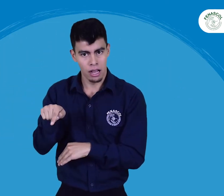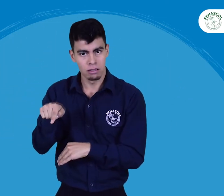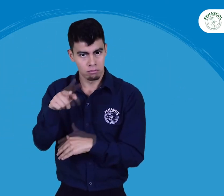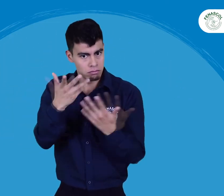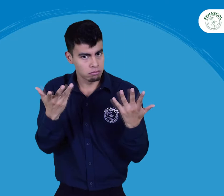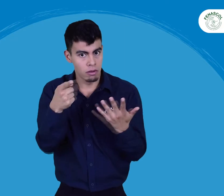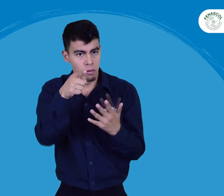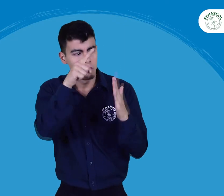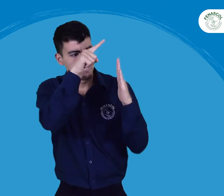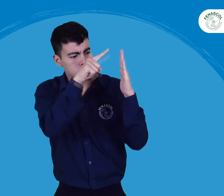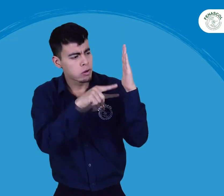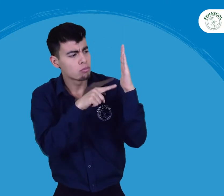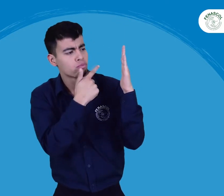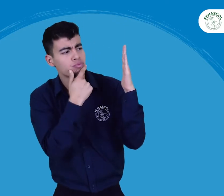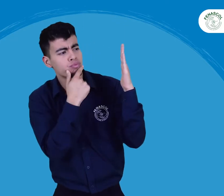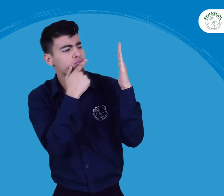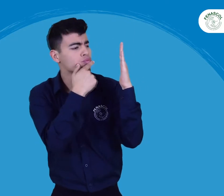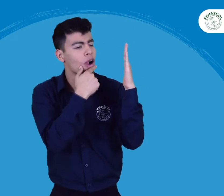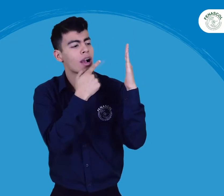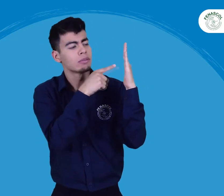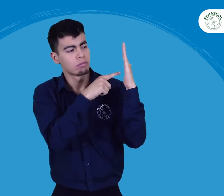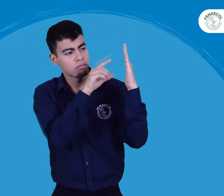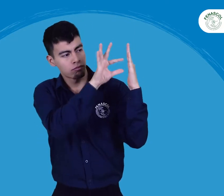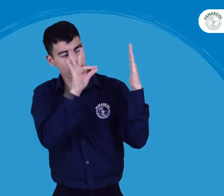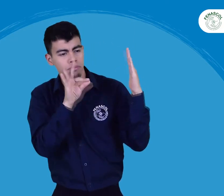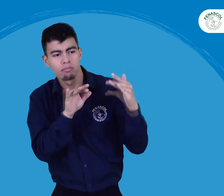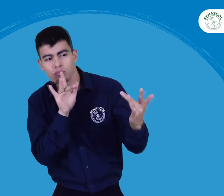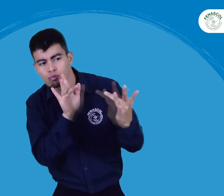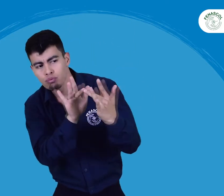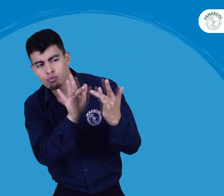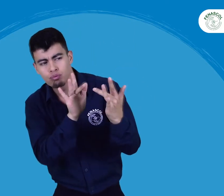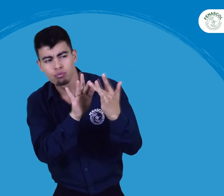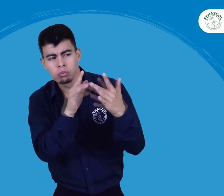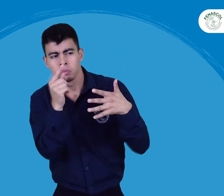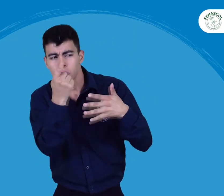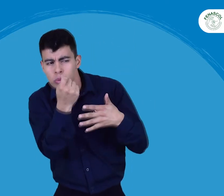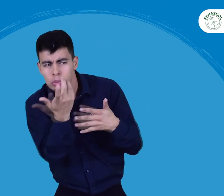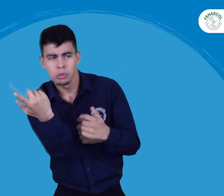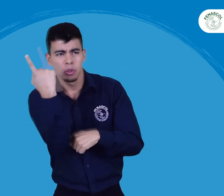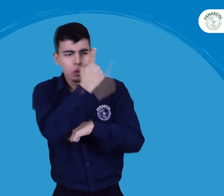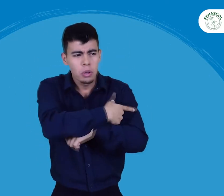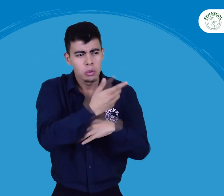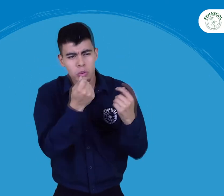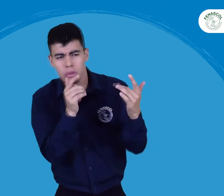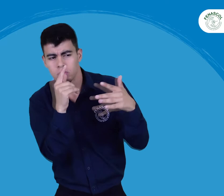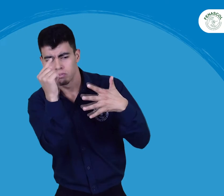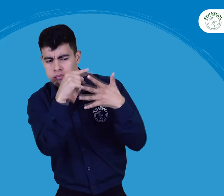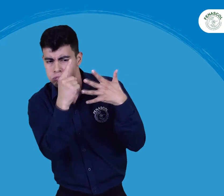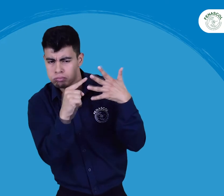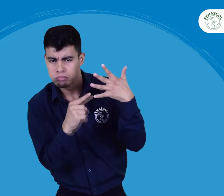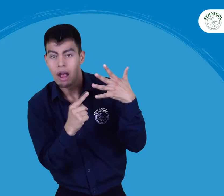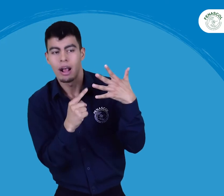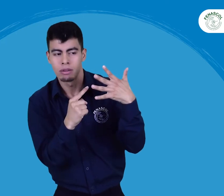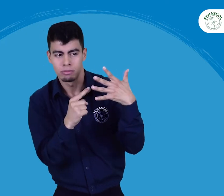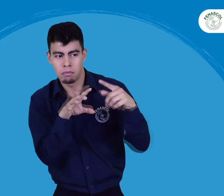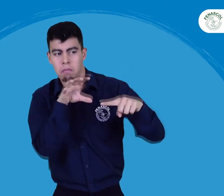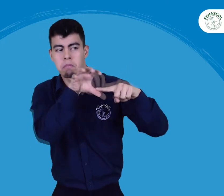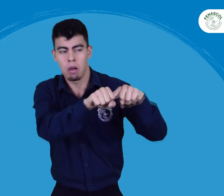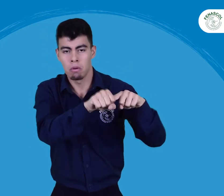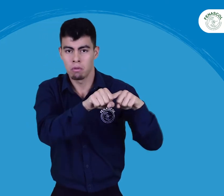colombia tú puedes escoger el hotel preguntar sobre costos y hacer la reservación